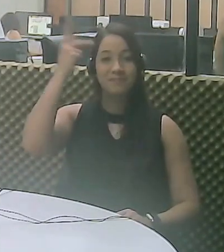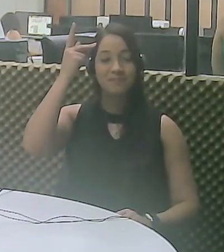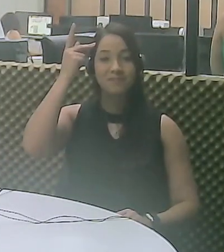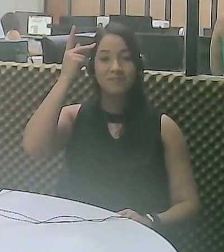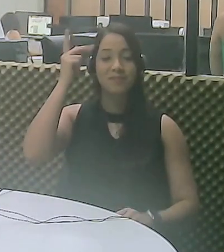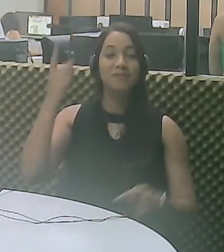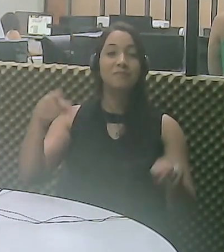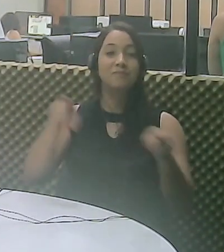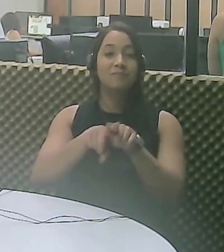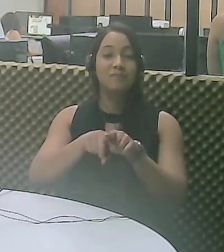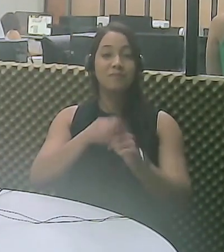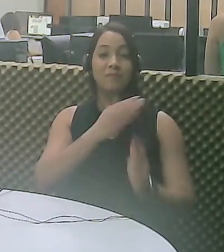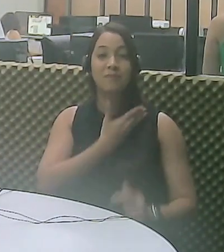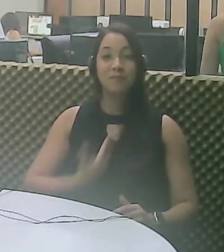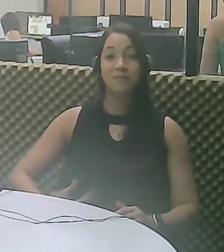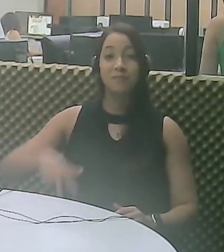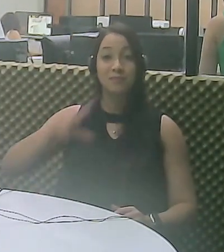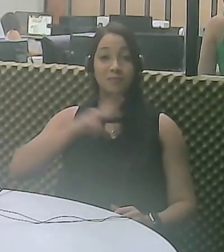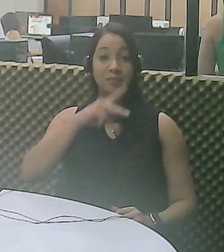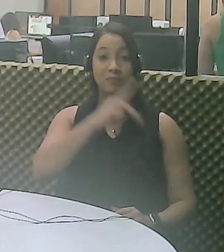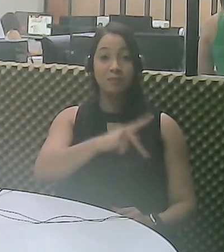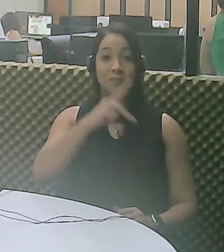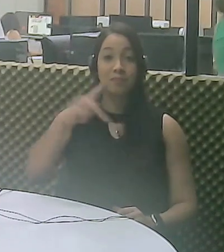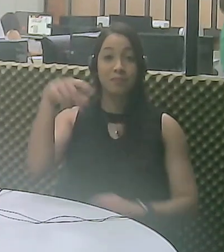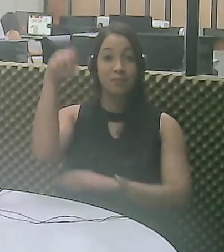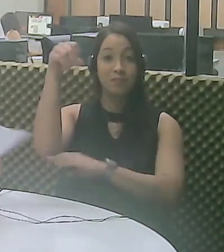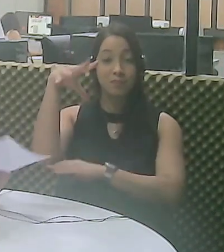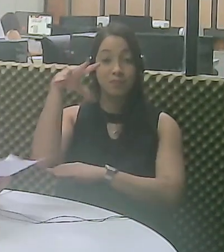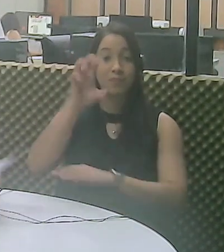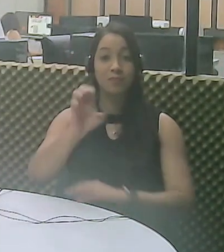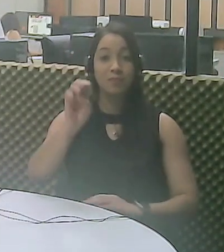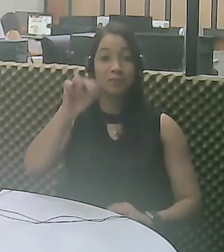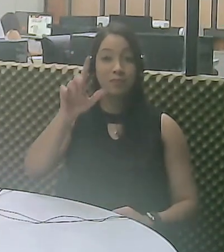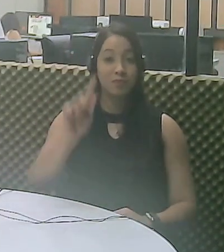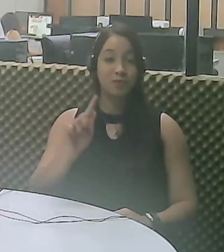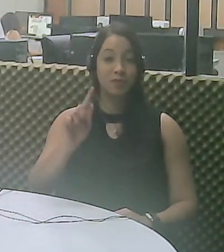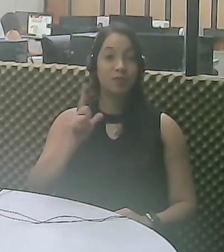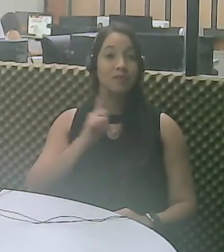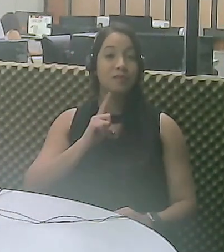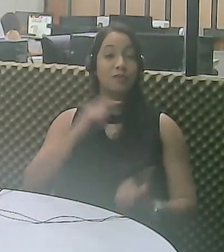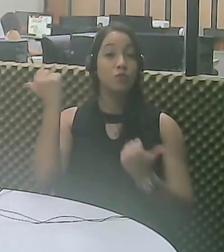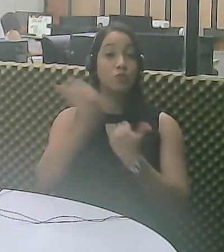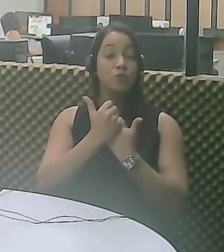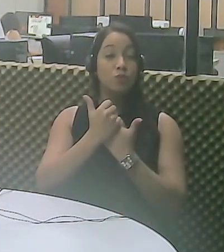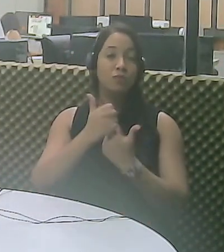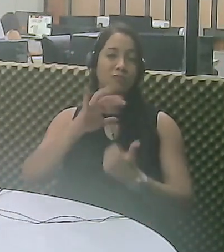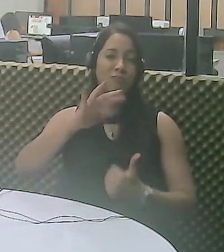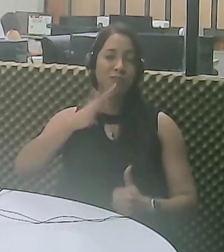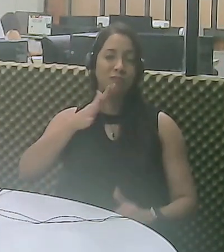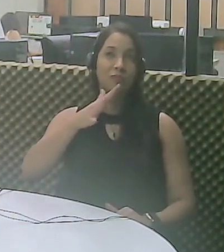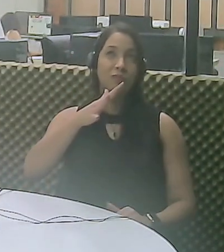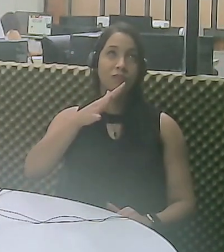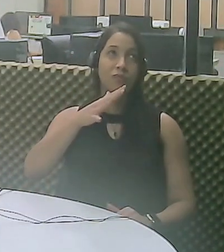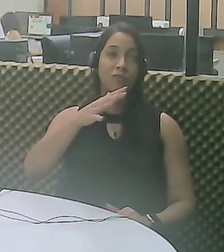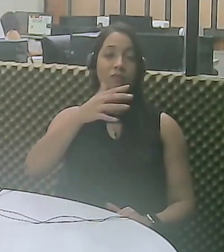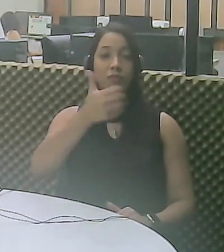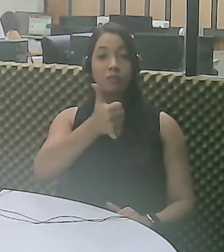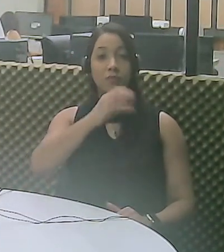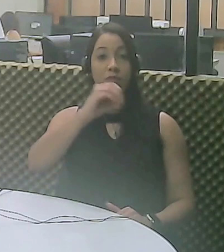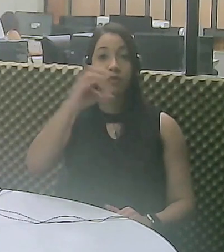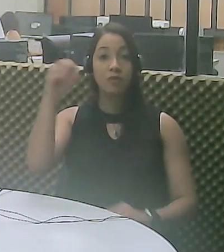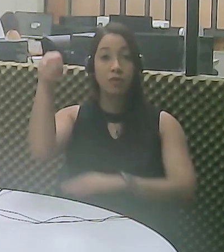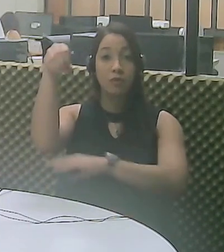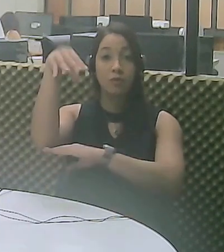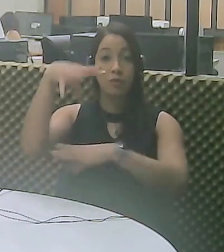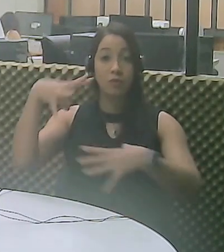meio da parceria público-privada, PPP, com a Engie, contempla a substituição de aproximadamente 100 postes